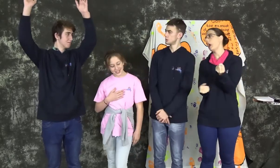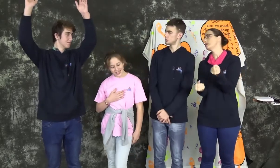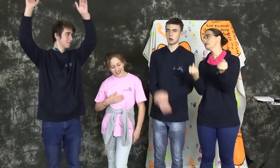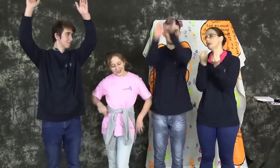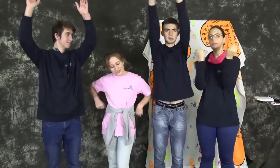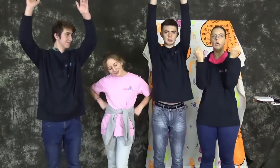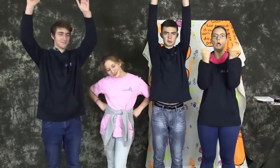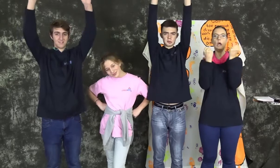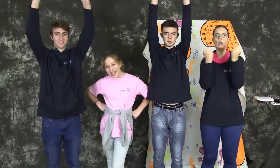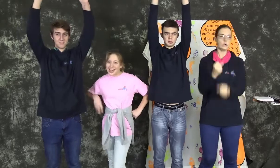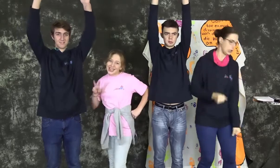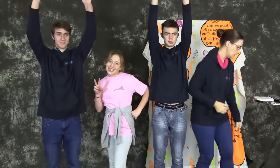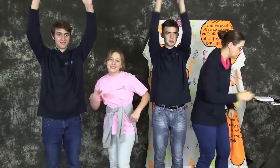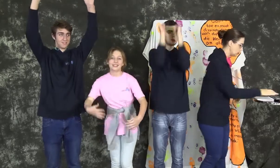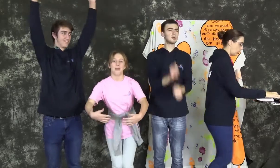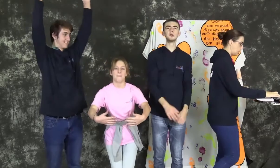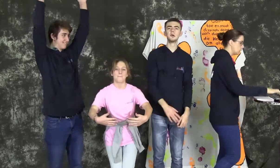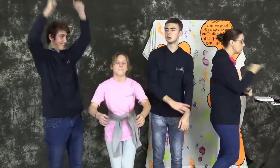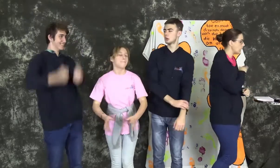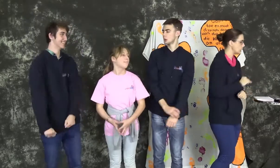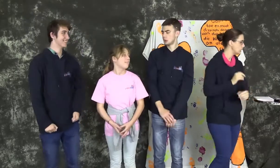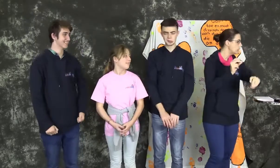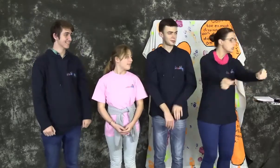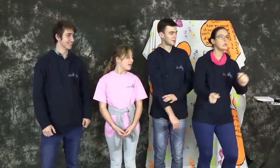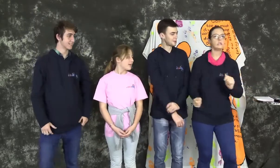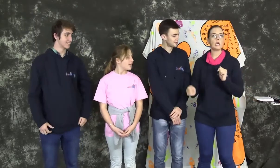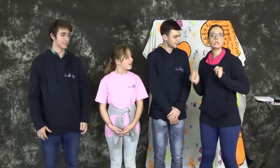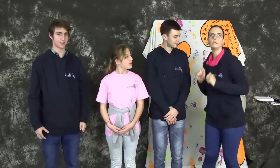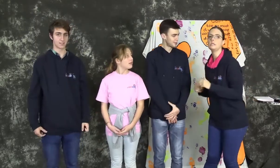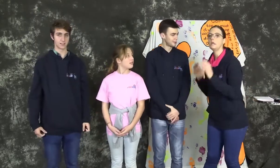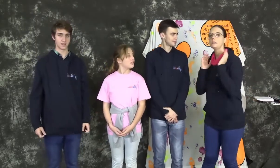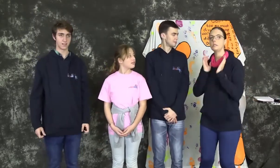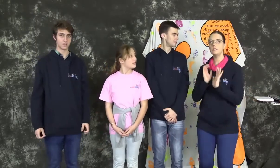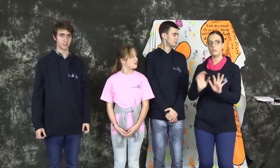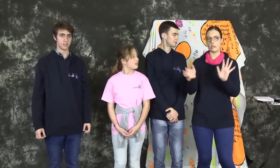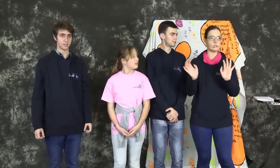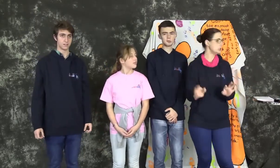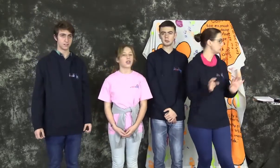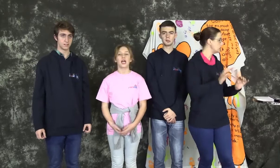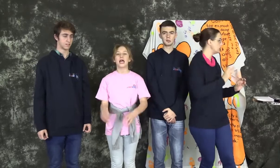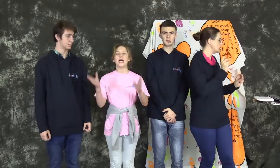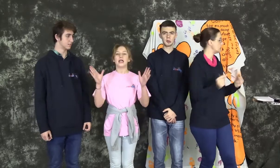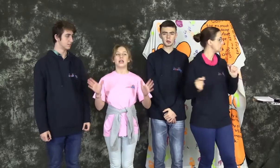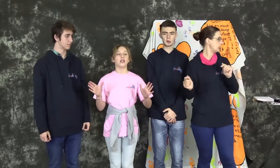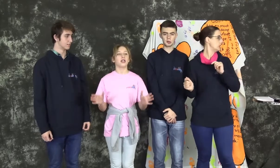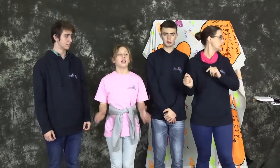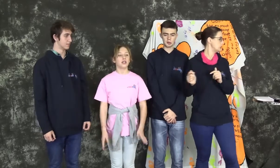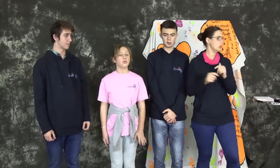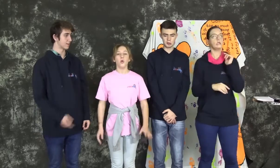fact. Ok, so, volgende vraag. Volgende vraag staan in Timotheus. 1 Timotheus, 1 van 7. Goed,